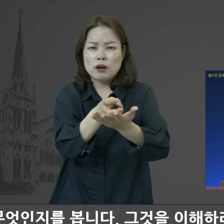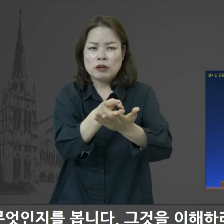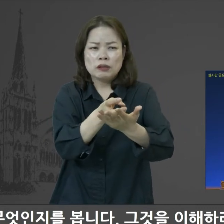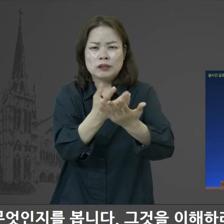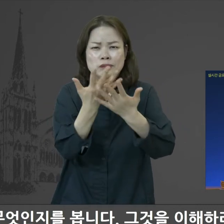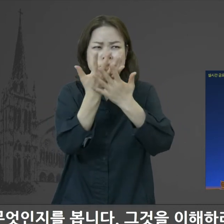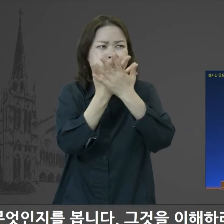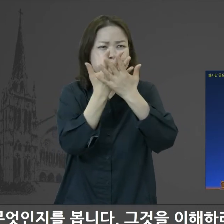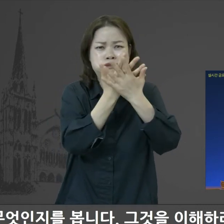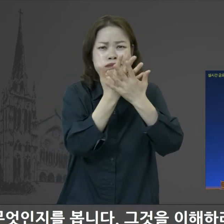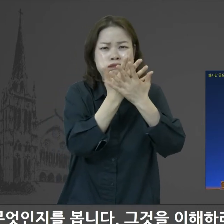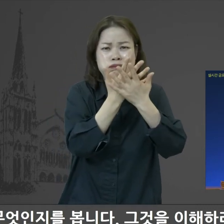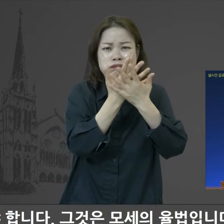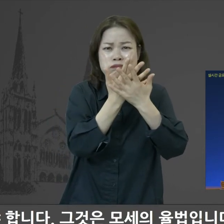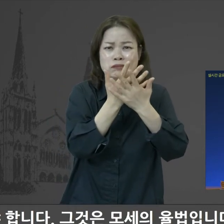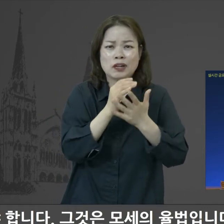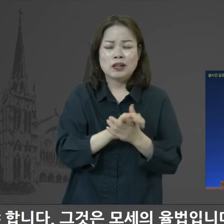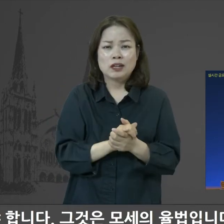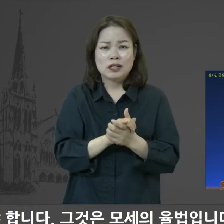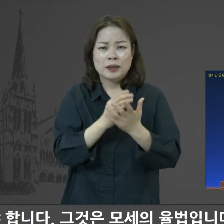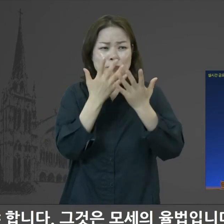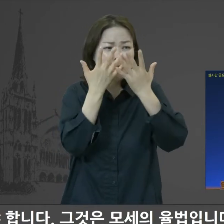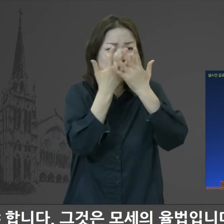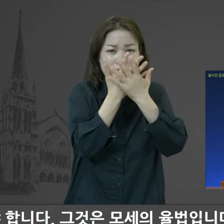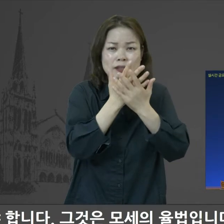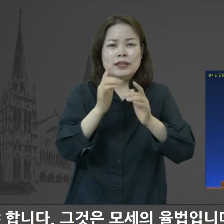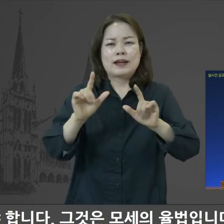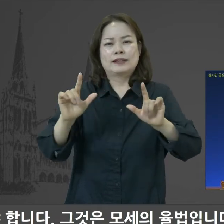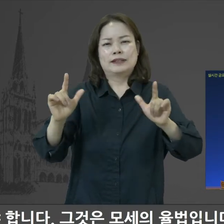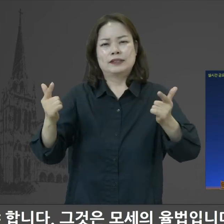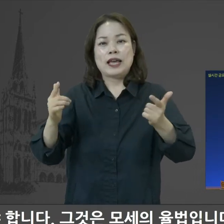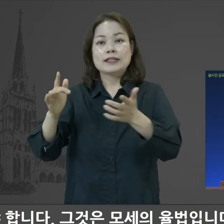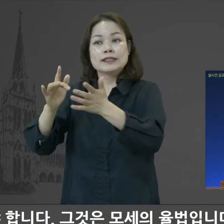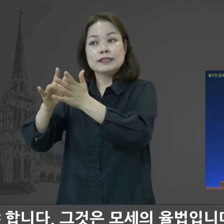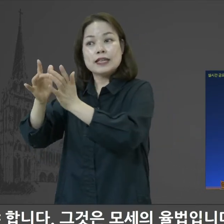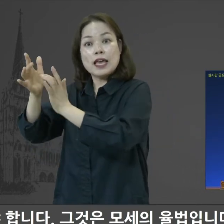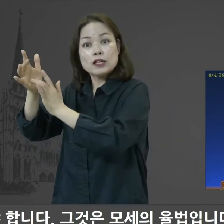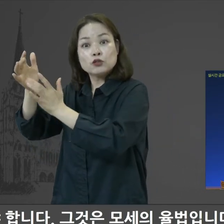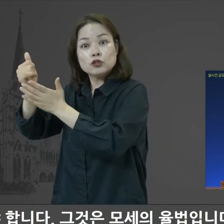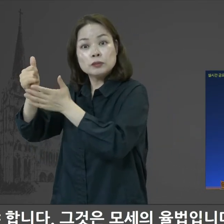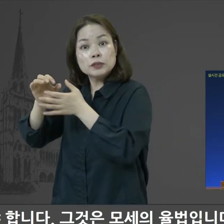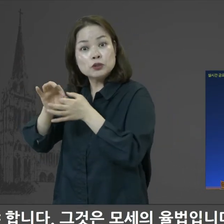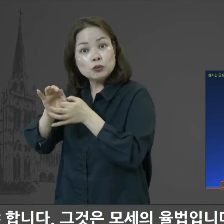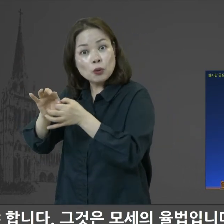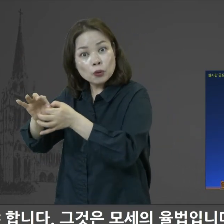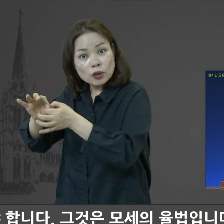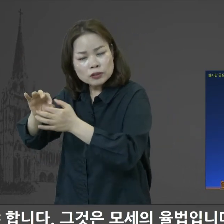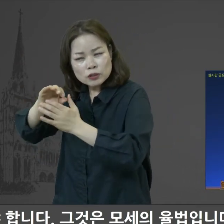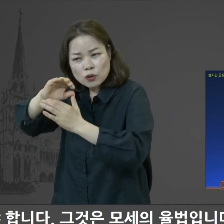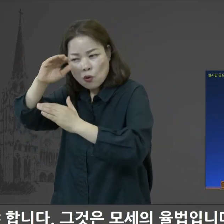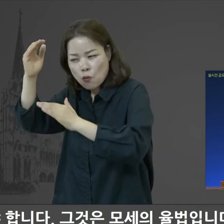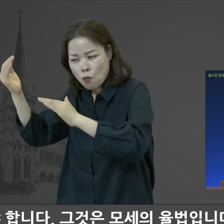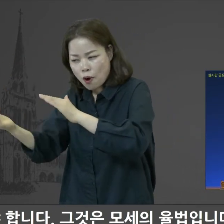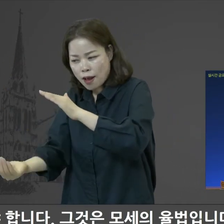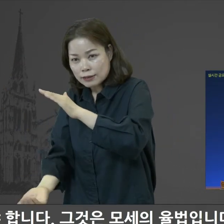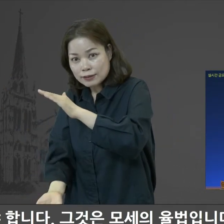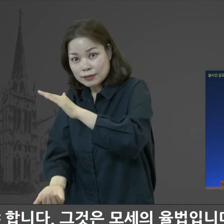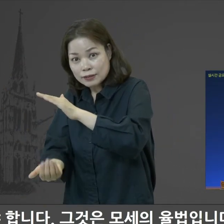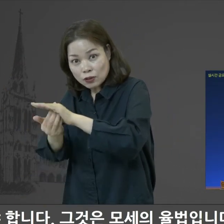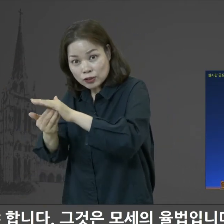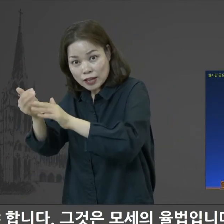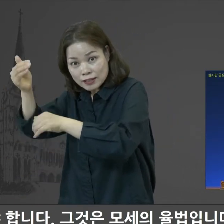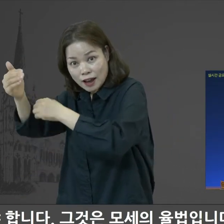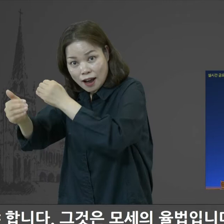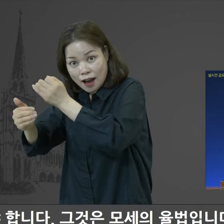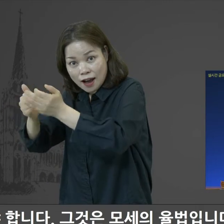불완전한 율법인 거고요. 그 불완전한 율법이 아니라 예수님에 의해서 완성된 하나님의